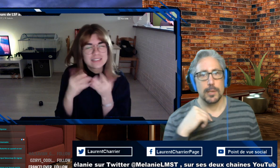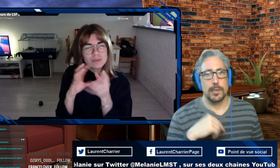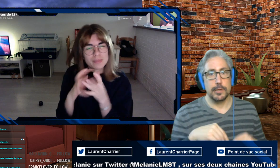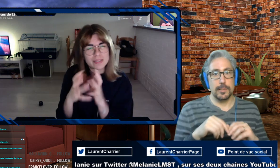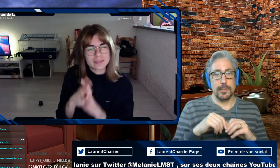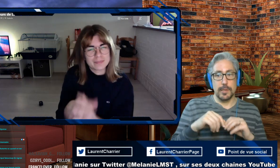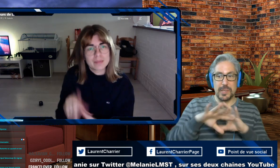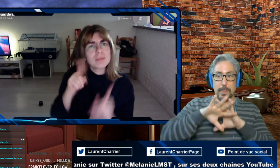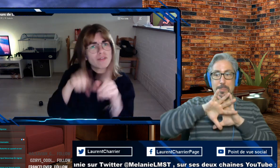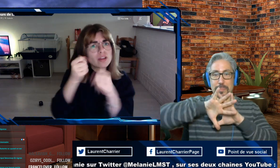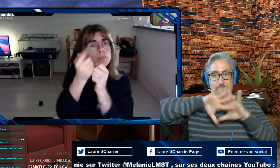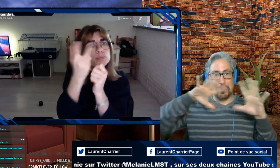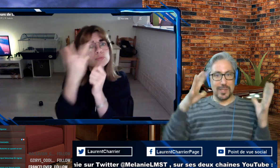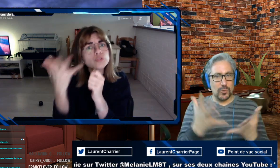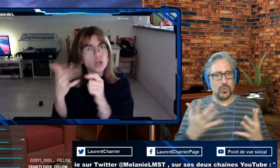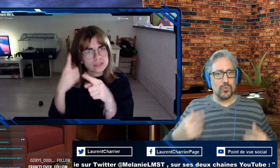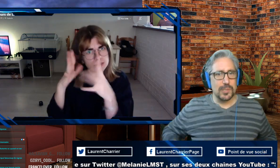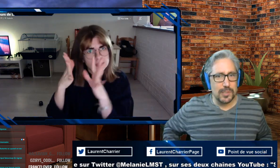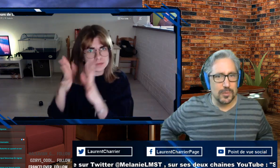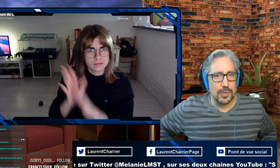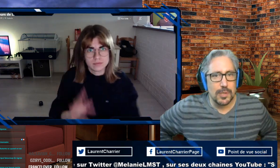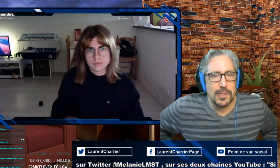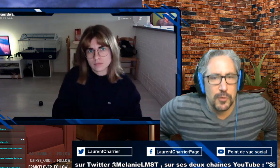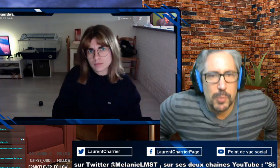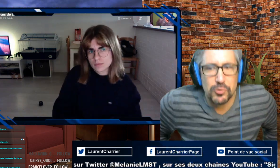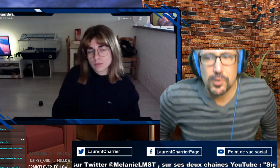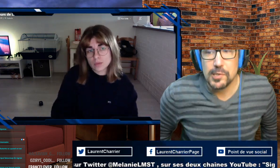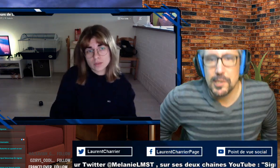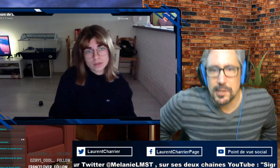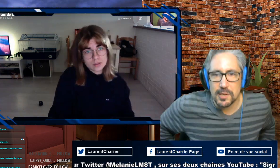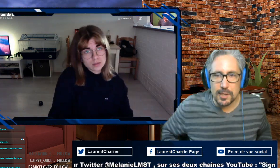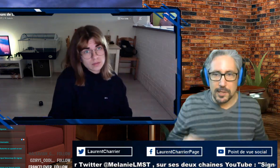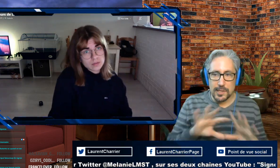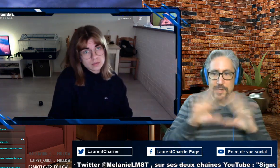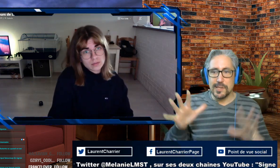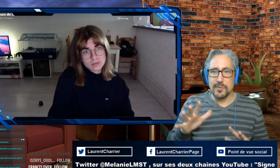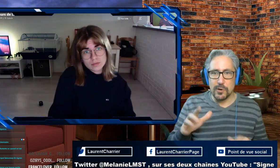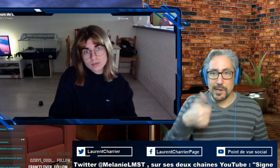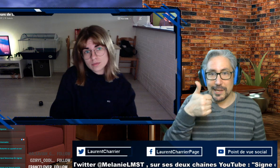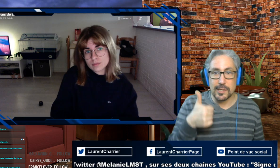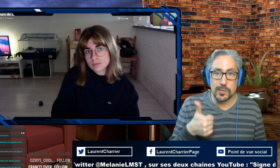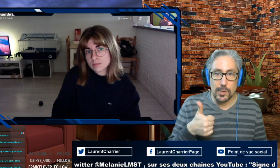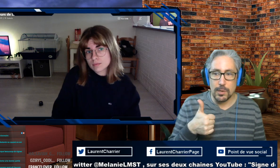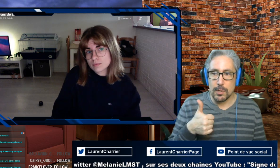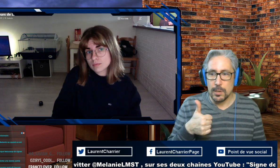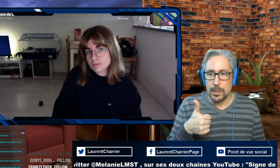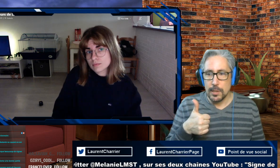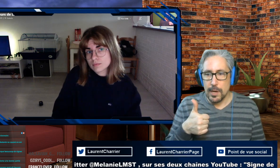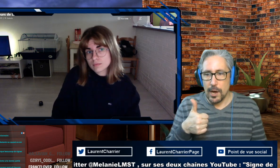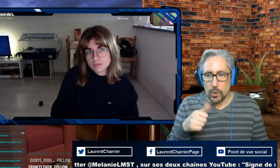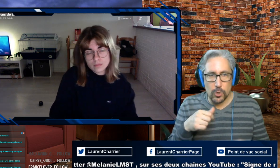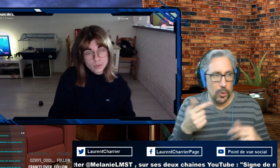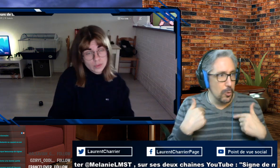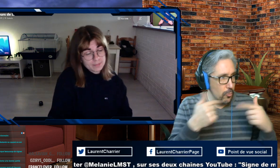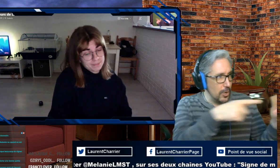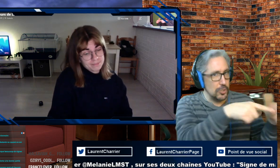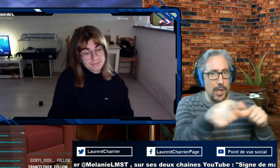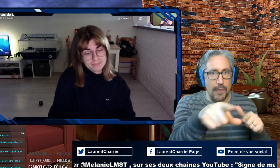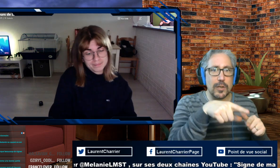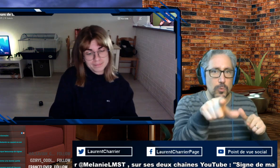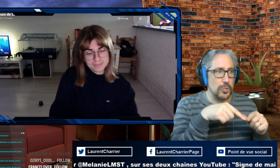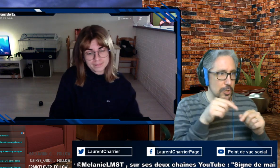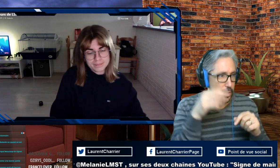Et ça, c'est compliqué. Et puis, parfois, il y a pas plusieurs tous les signes. Des fois, il y a plusieurs signes, des fois, il n'y en a qu'un seul. Alors que